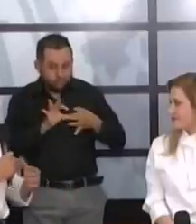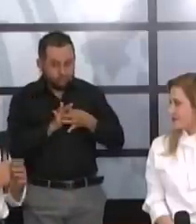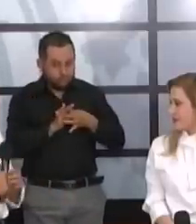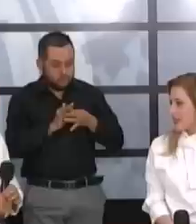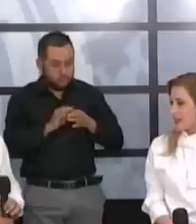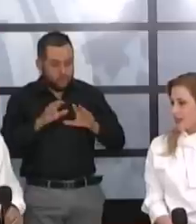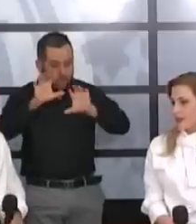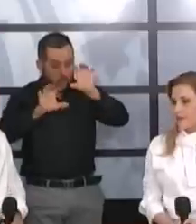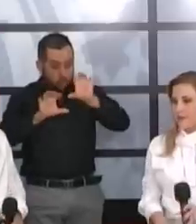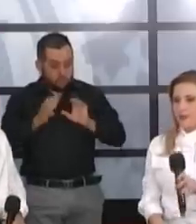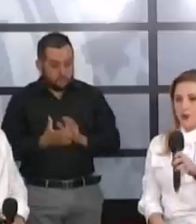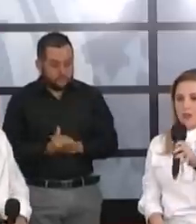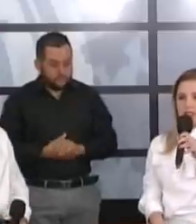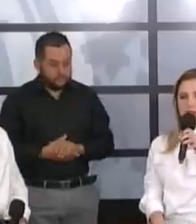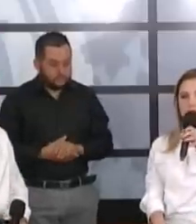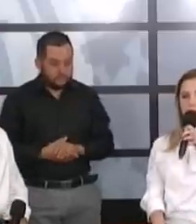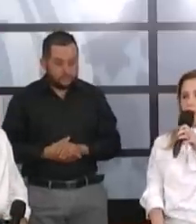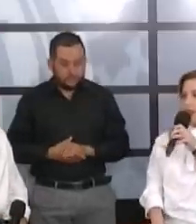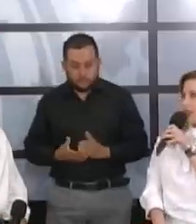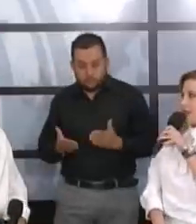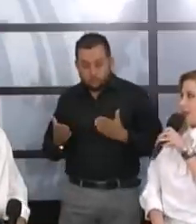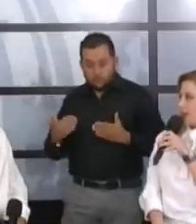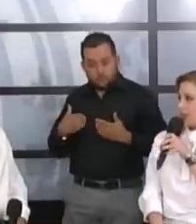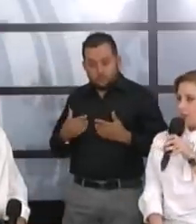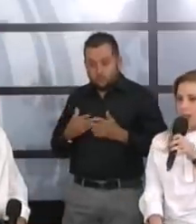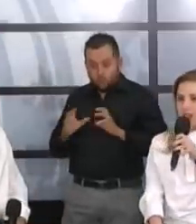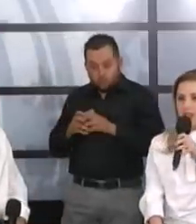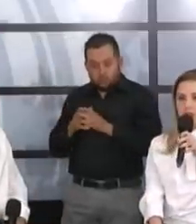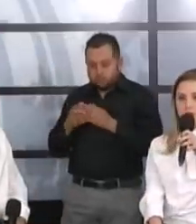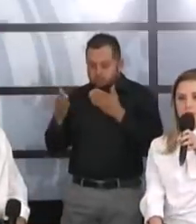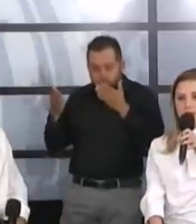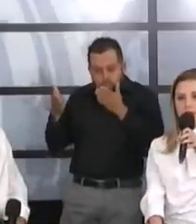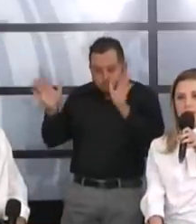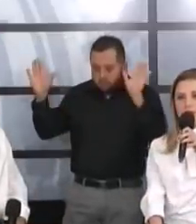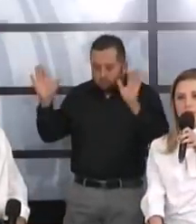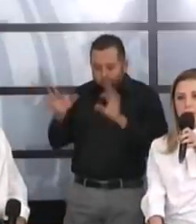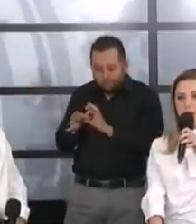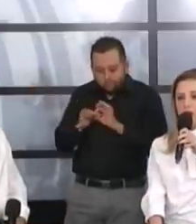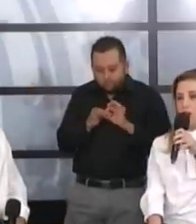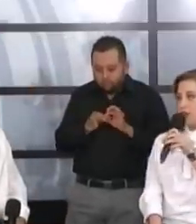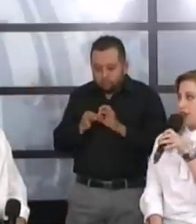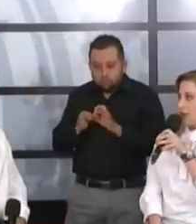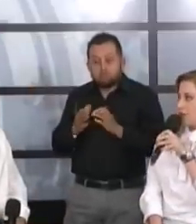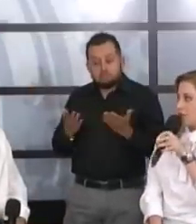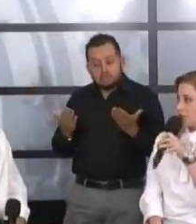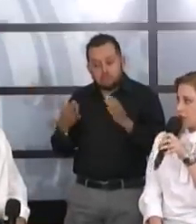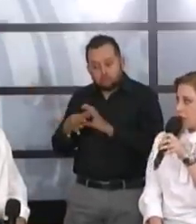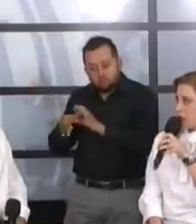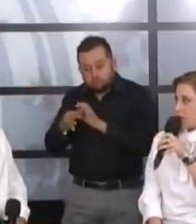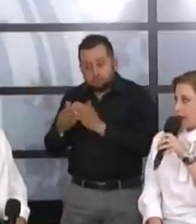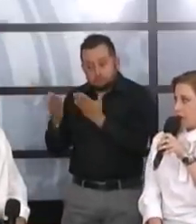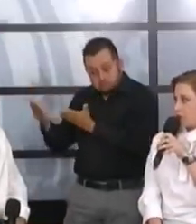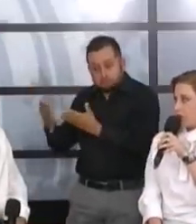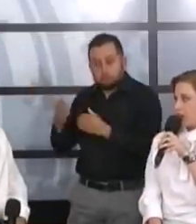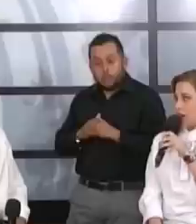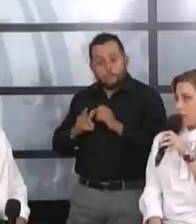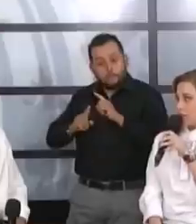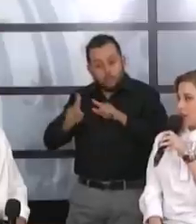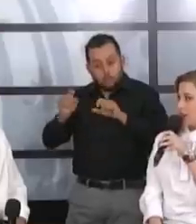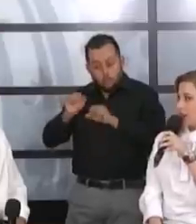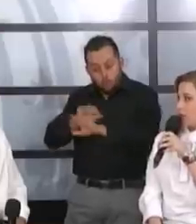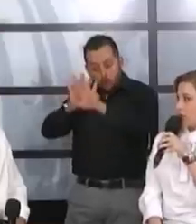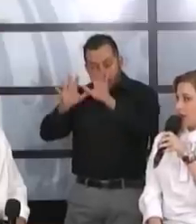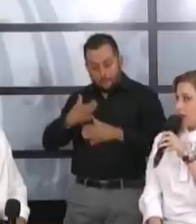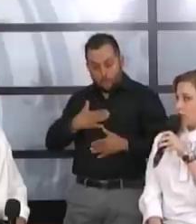región? Mi movimiento es de puertas abiertas. Pereira nos une, nos hace un llamado a la unidad, Mauricio. Pero es muy claro